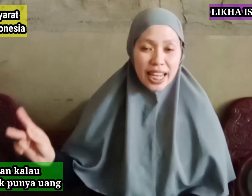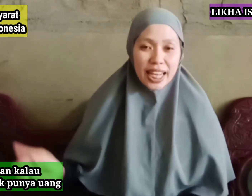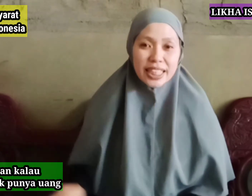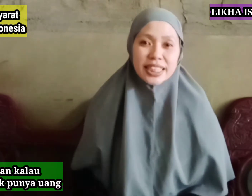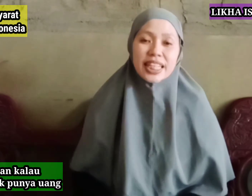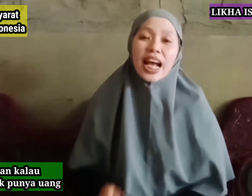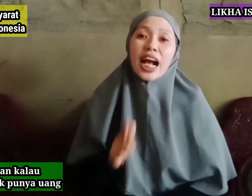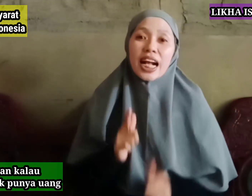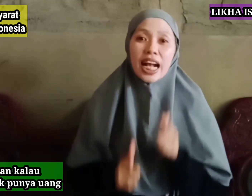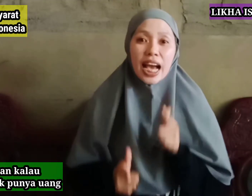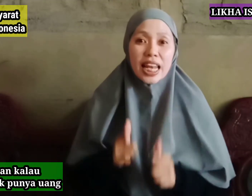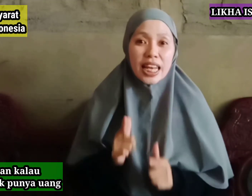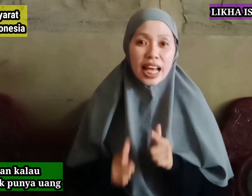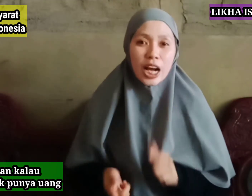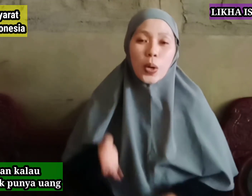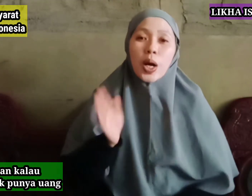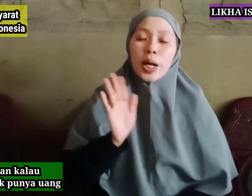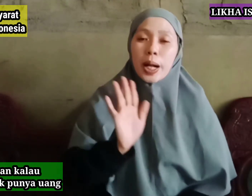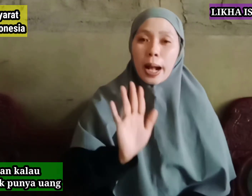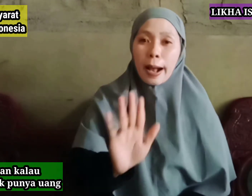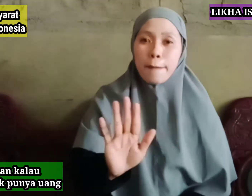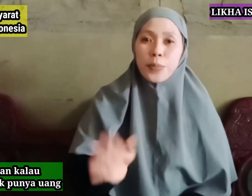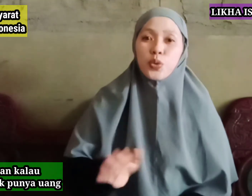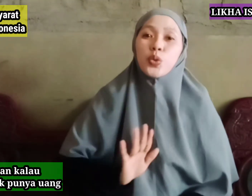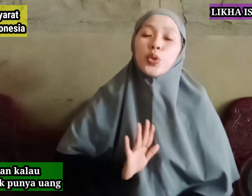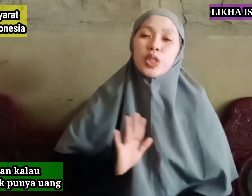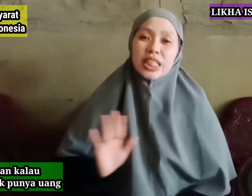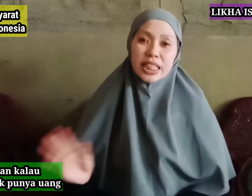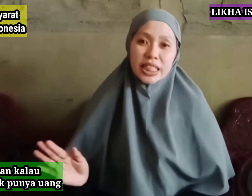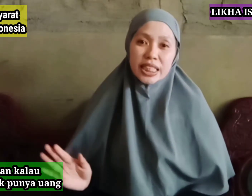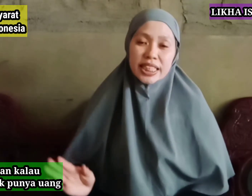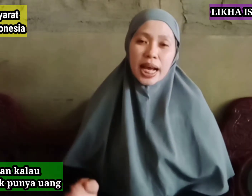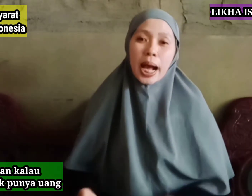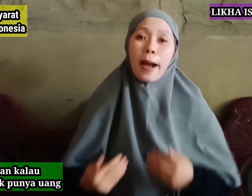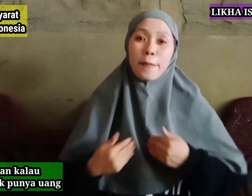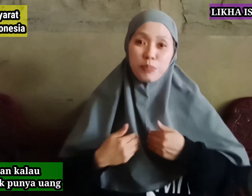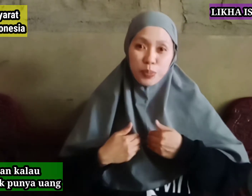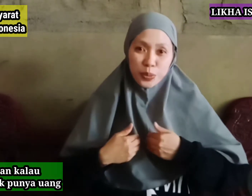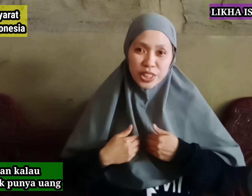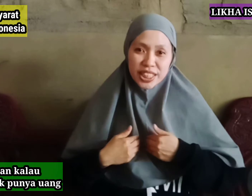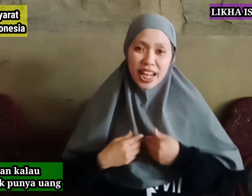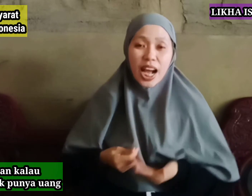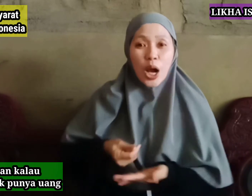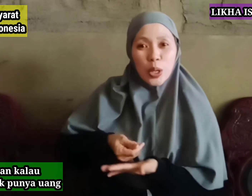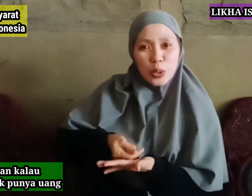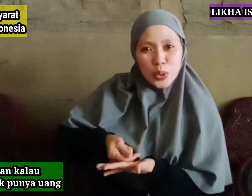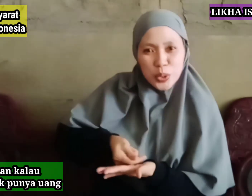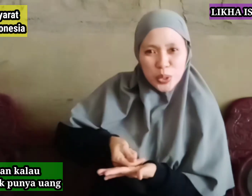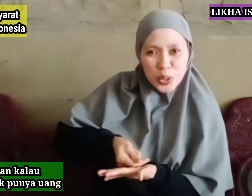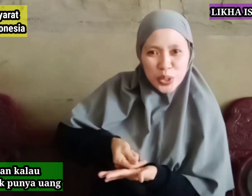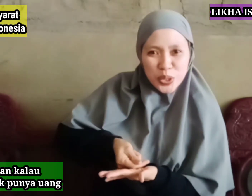Katakan kalau kamu tidak punya